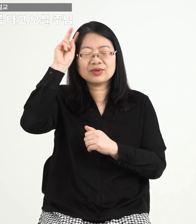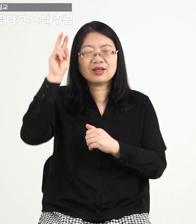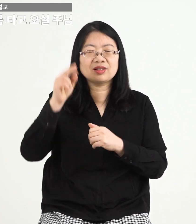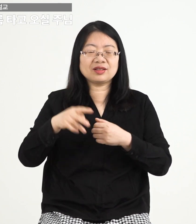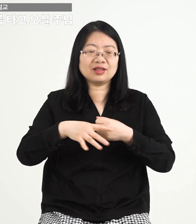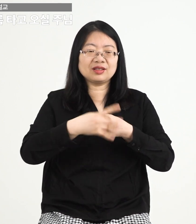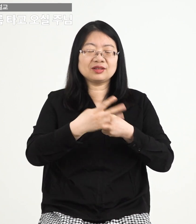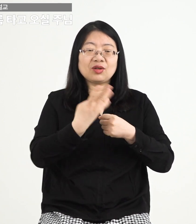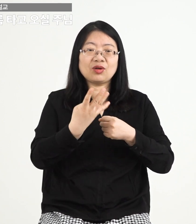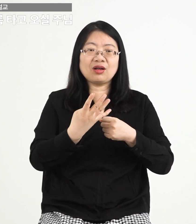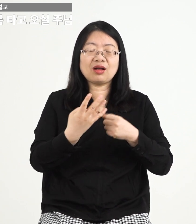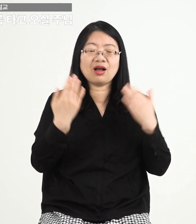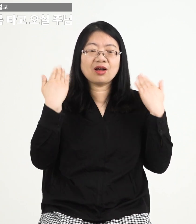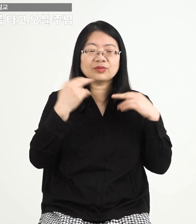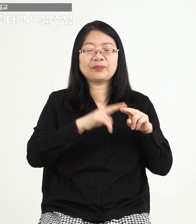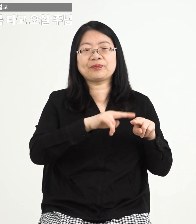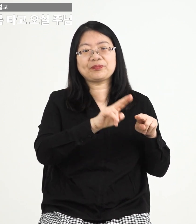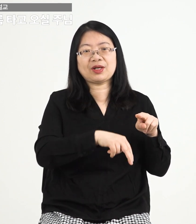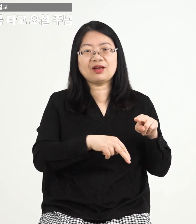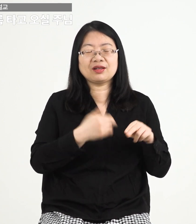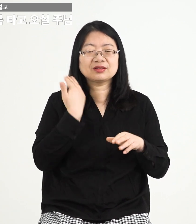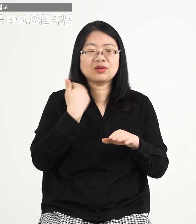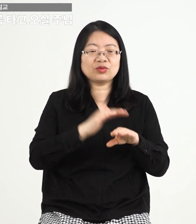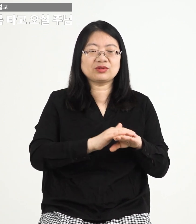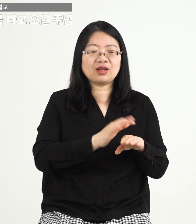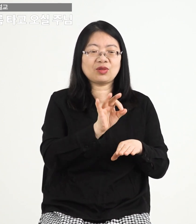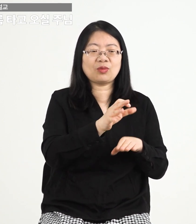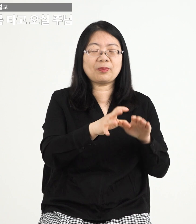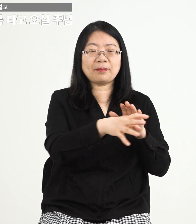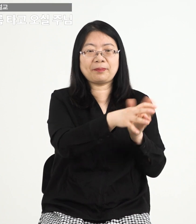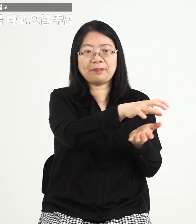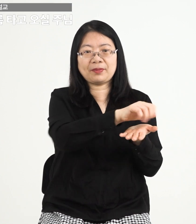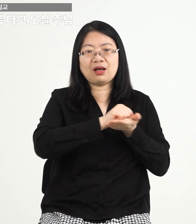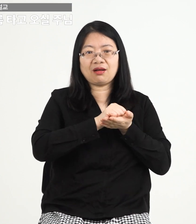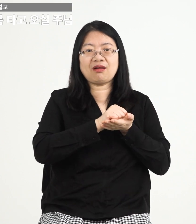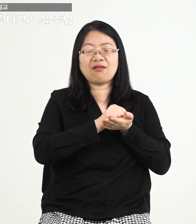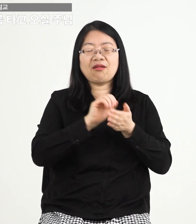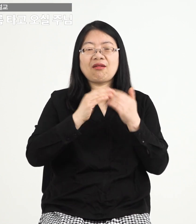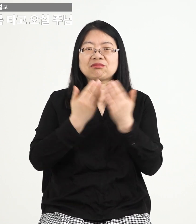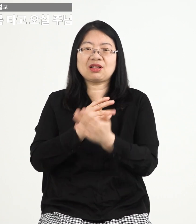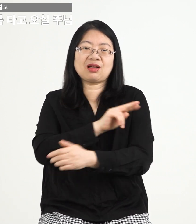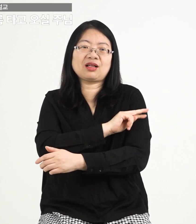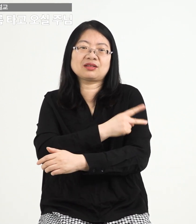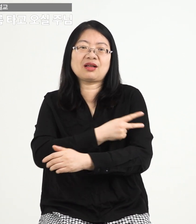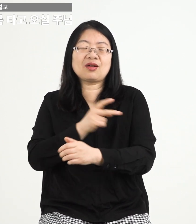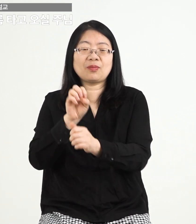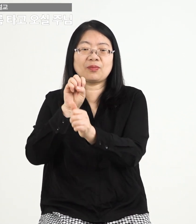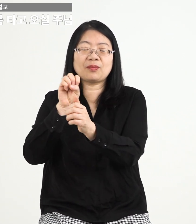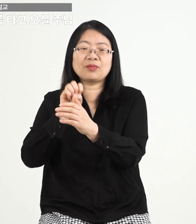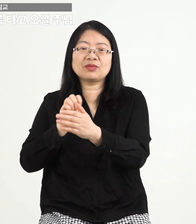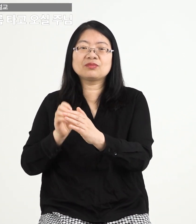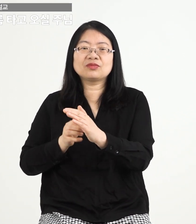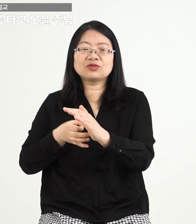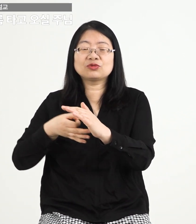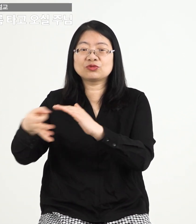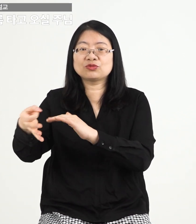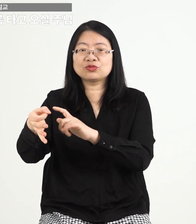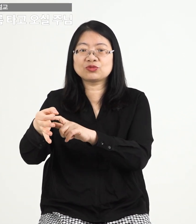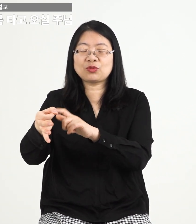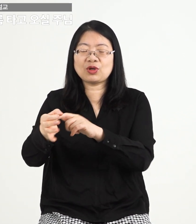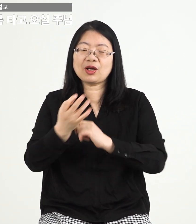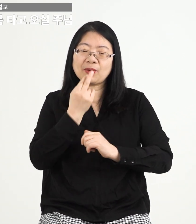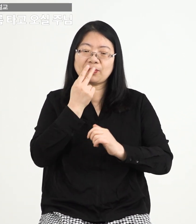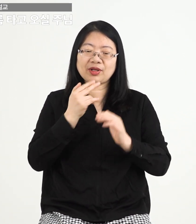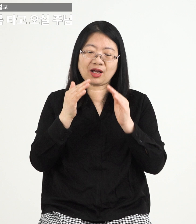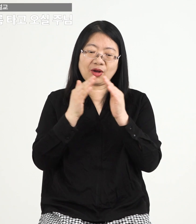애를 학교를 그만두게 하고 전세금 빼서 다 거기다 갖다 바치고 비닐하우스 같은데 가보니까